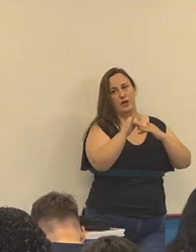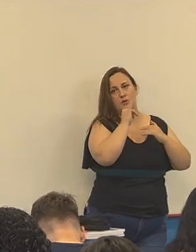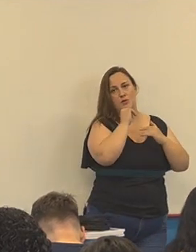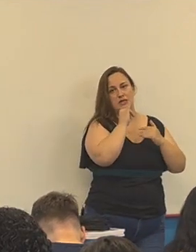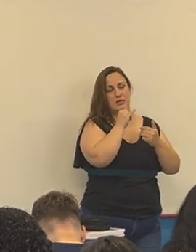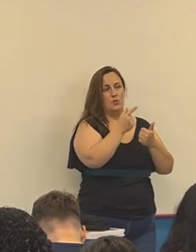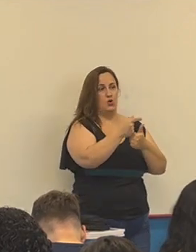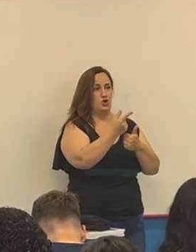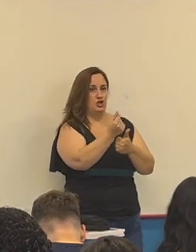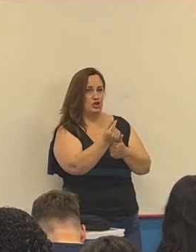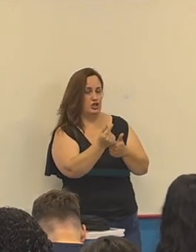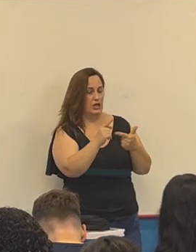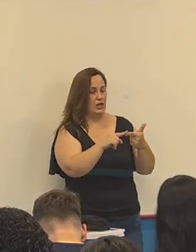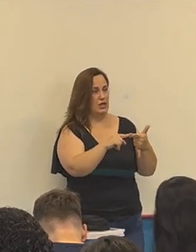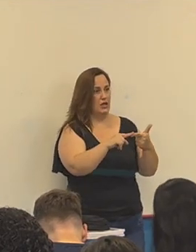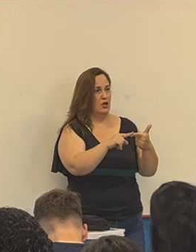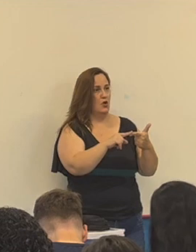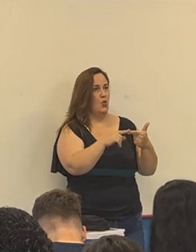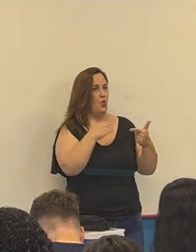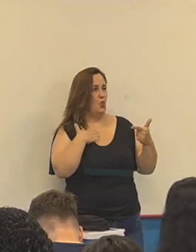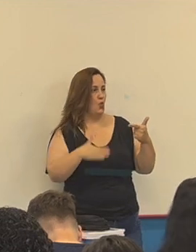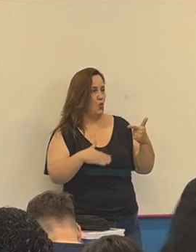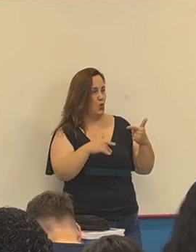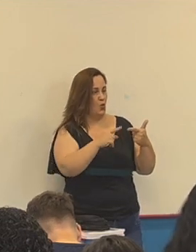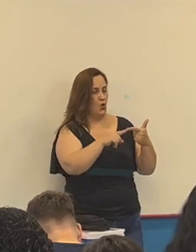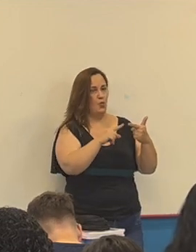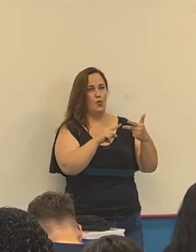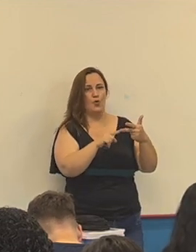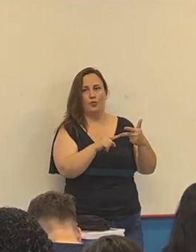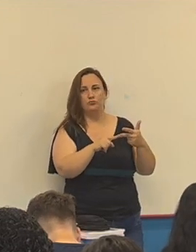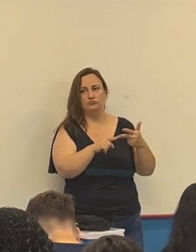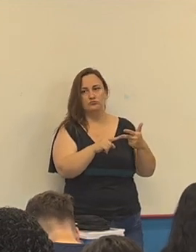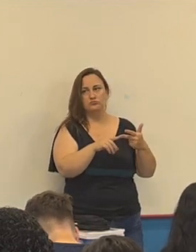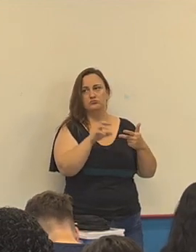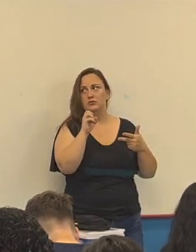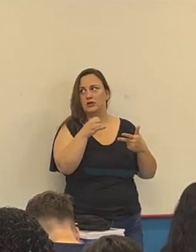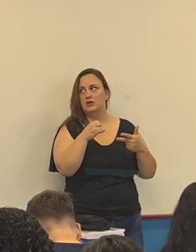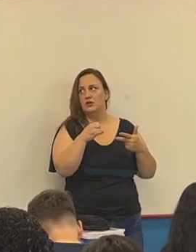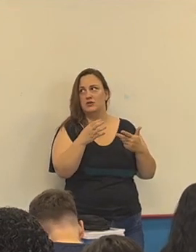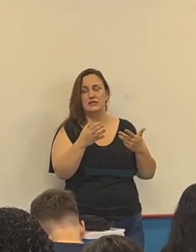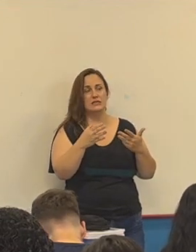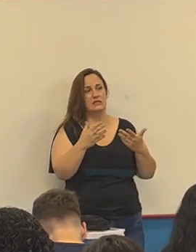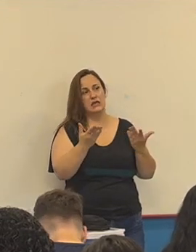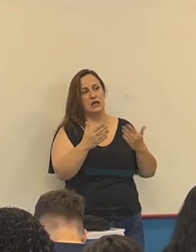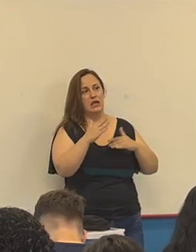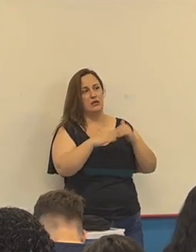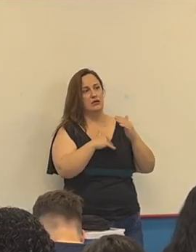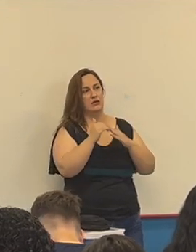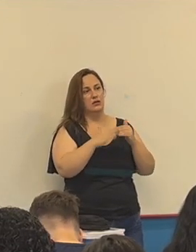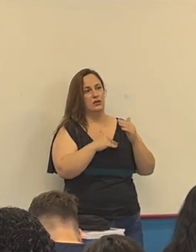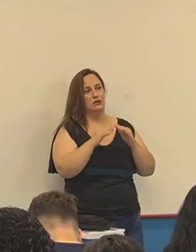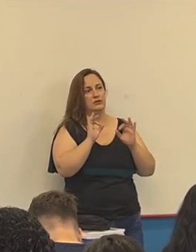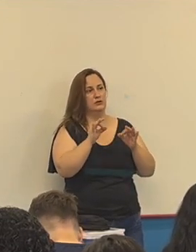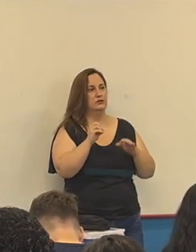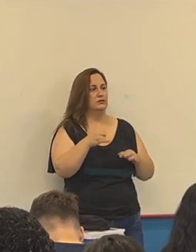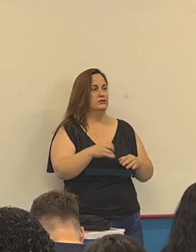dinheiro, pendurar um corpo, entendeu? Então, é um artifício, uma ferramenta para mim.